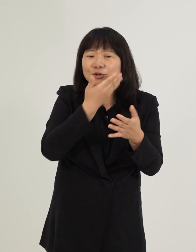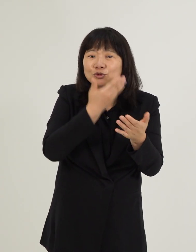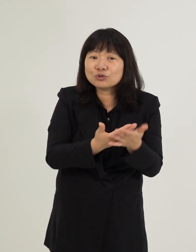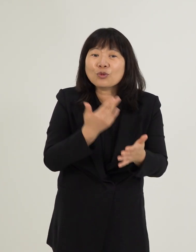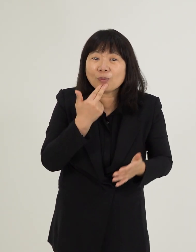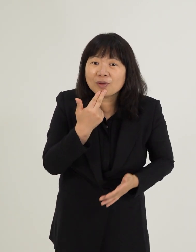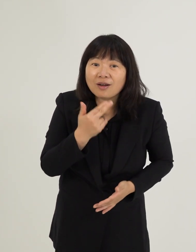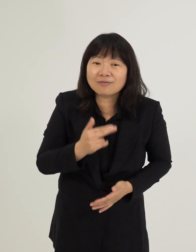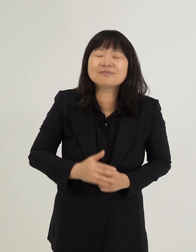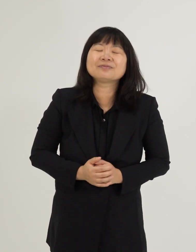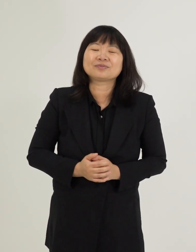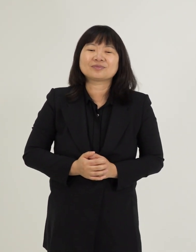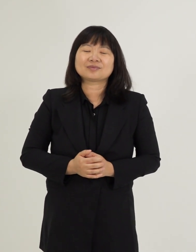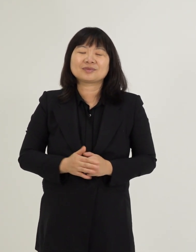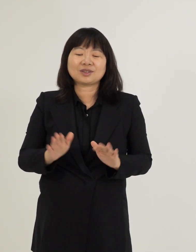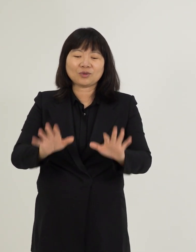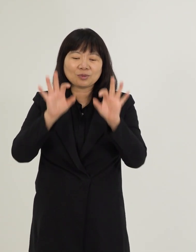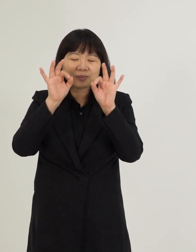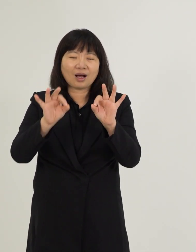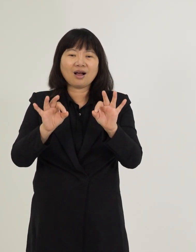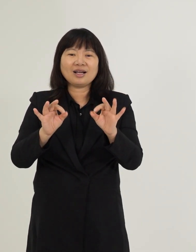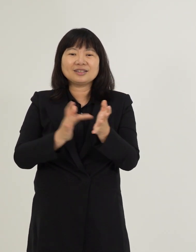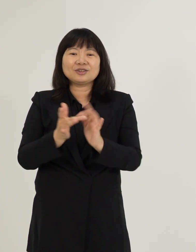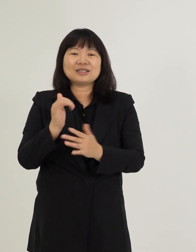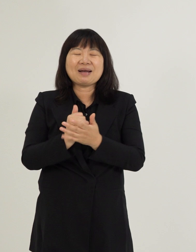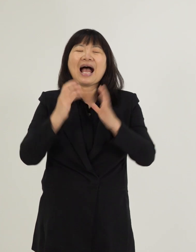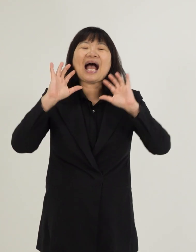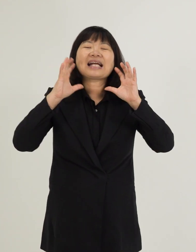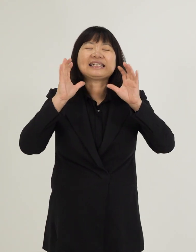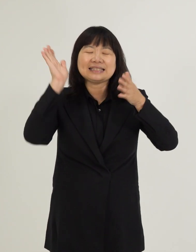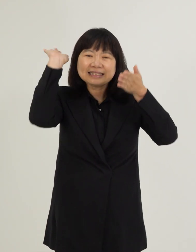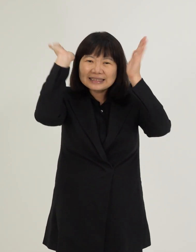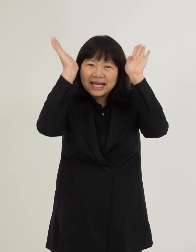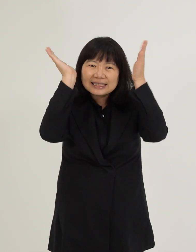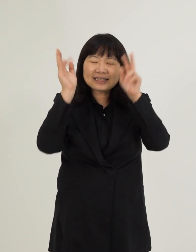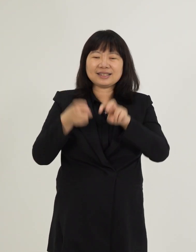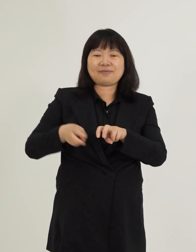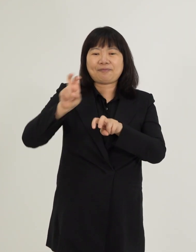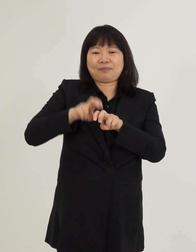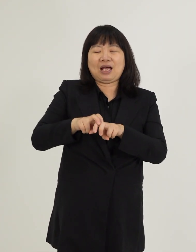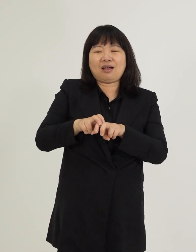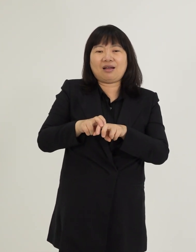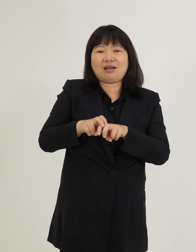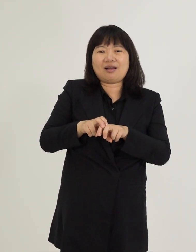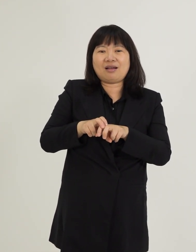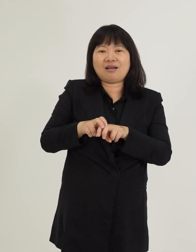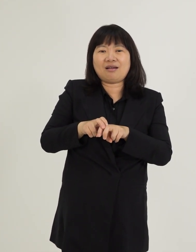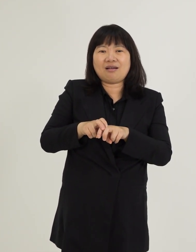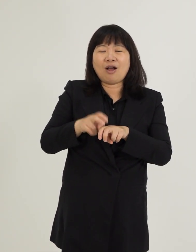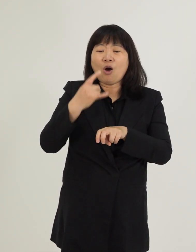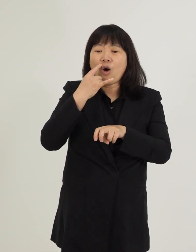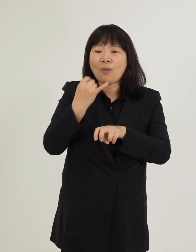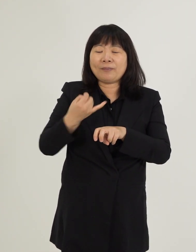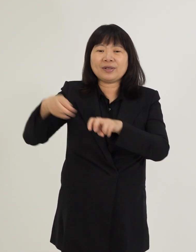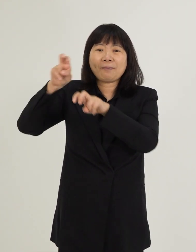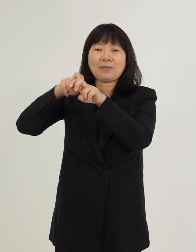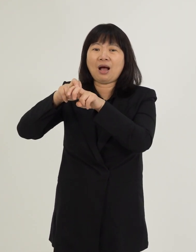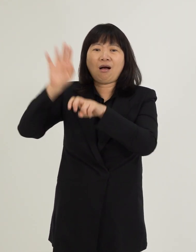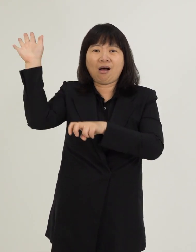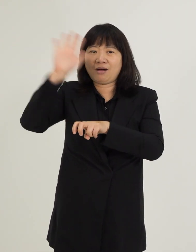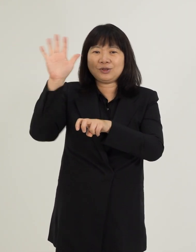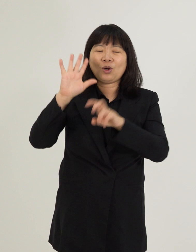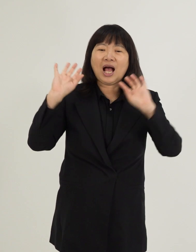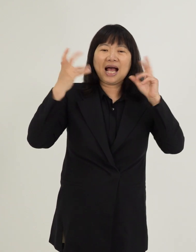보시면 예수님은 어린 나귀를 탔어요. 나귀 새끼를 탔어요. 그래서